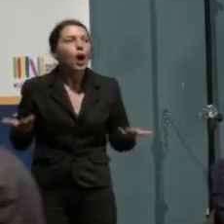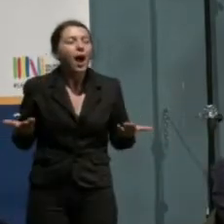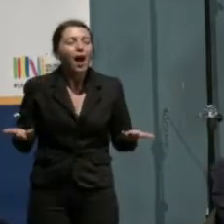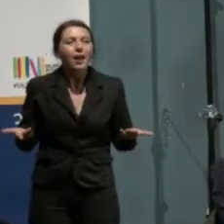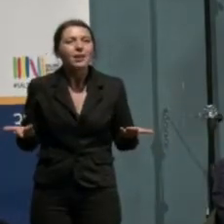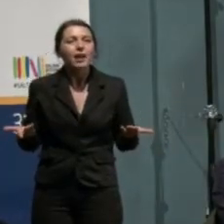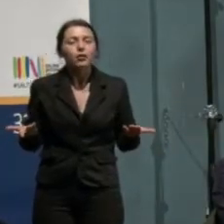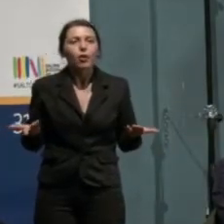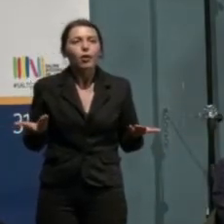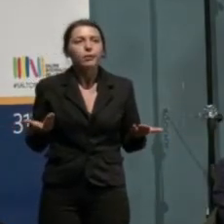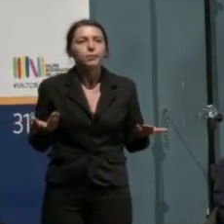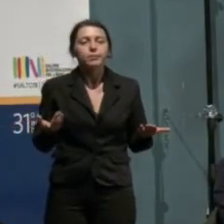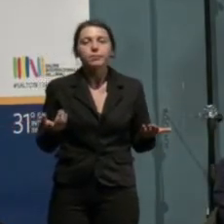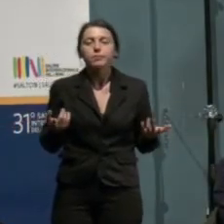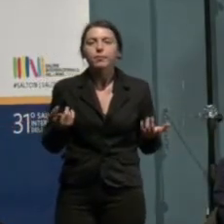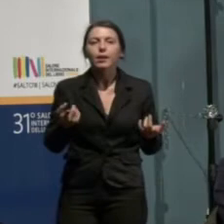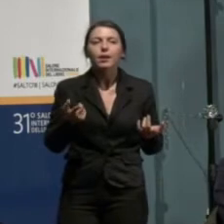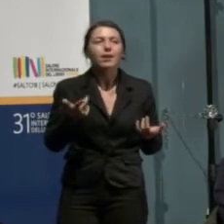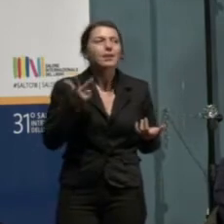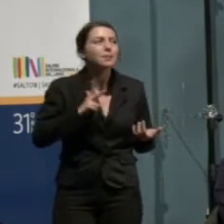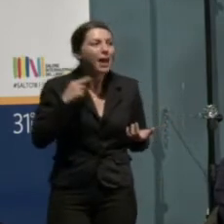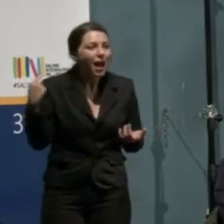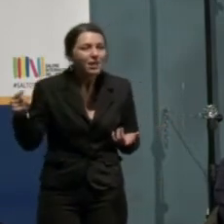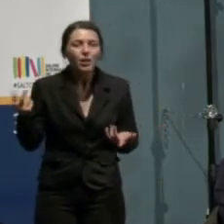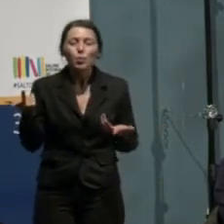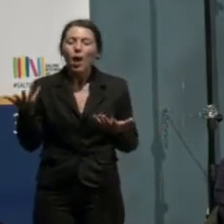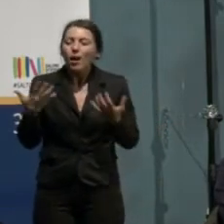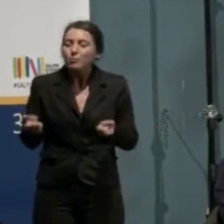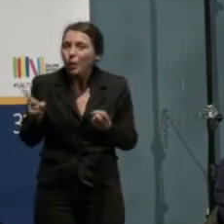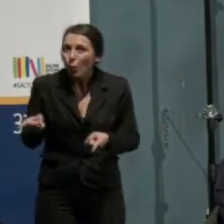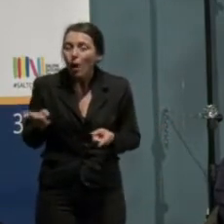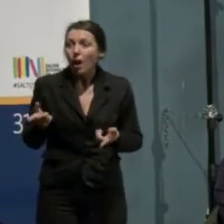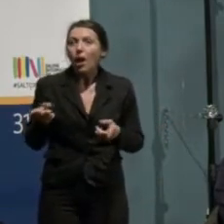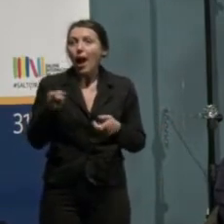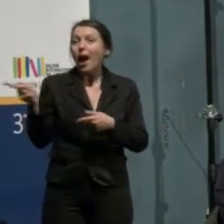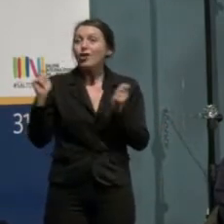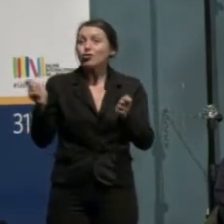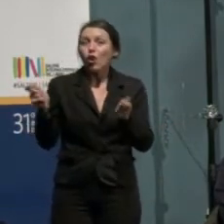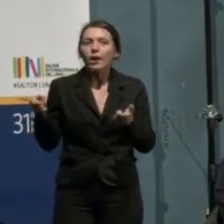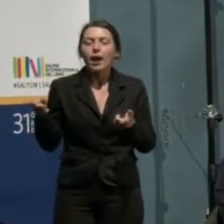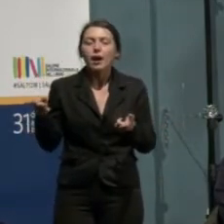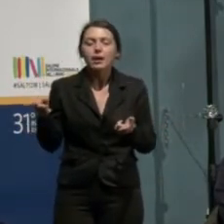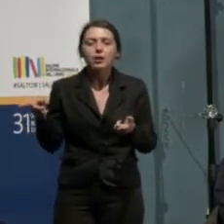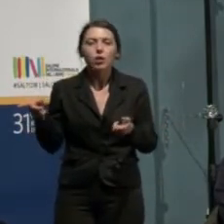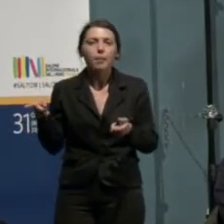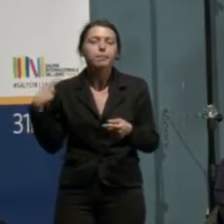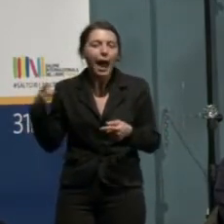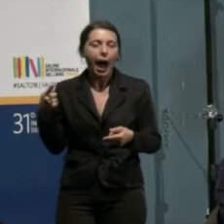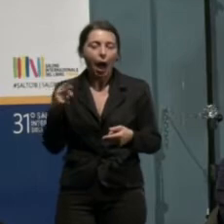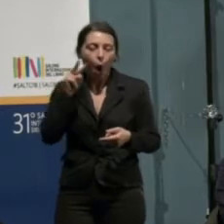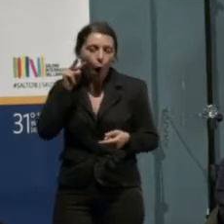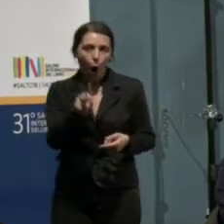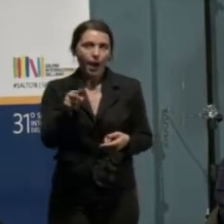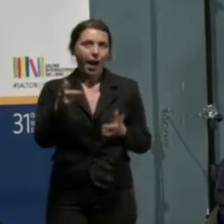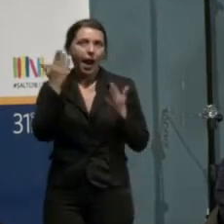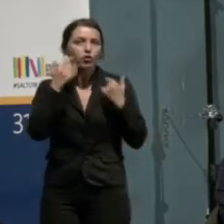concretezza e speranza da parte tua però è un giornalista che come altri gli occhi sull'egitto ci ha impedito di chiuderli